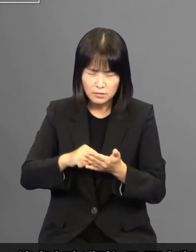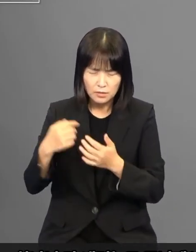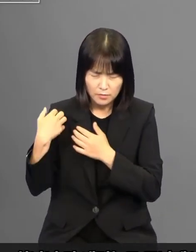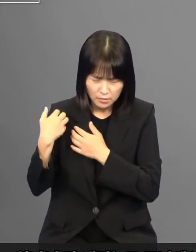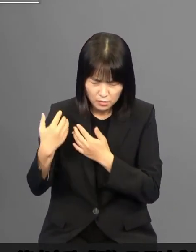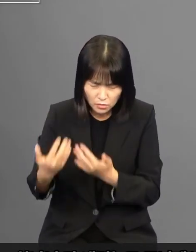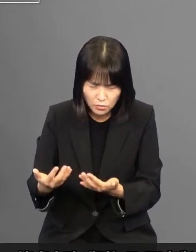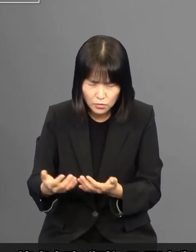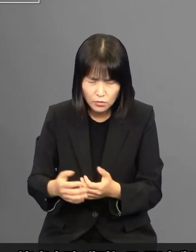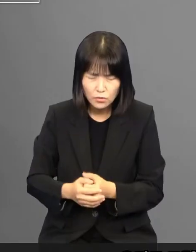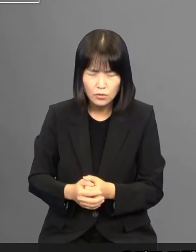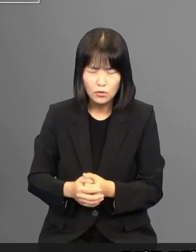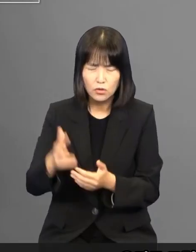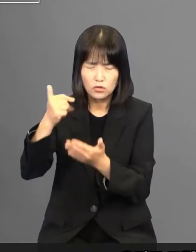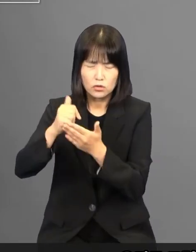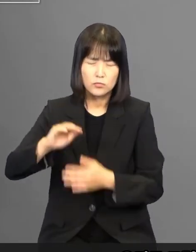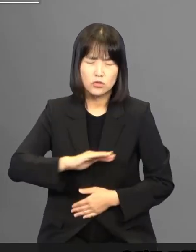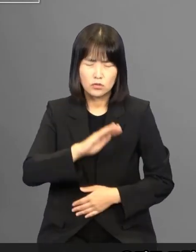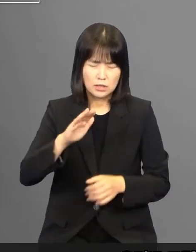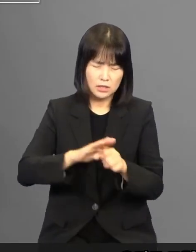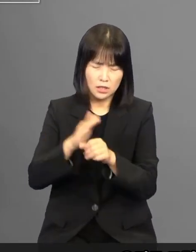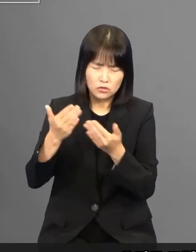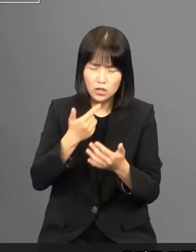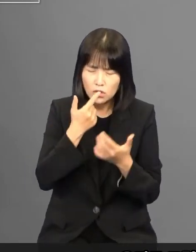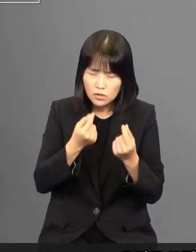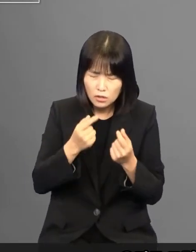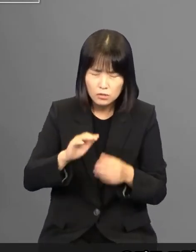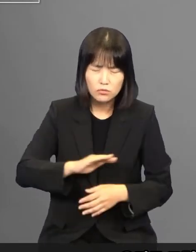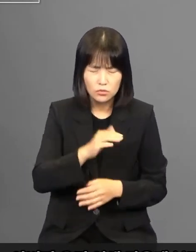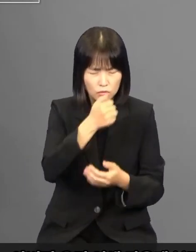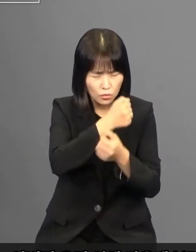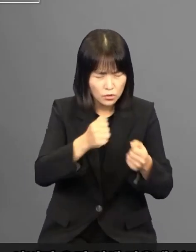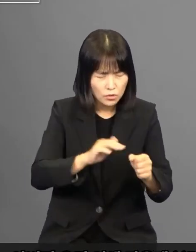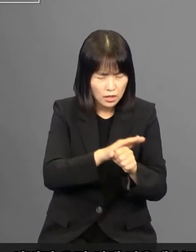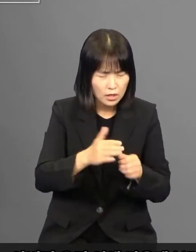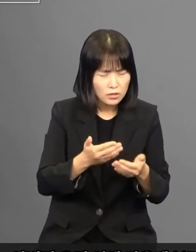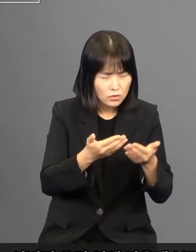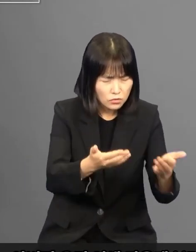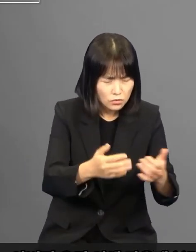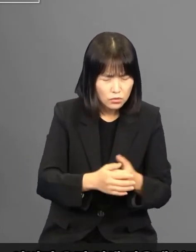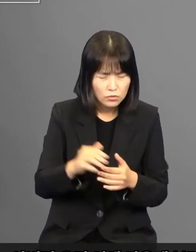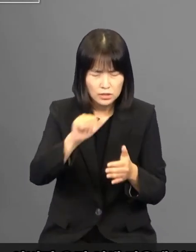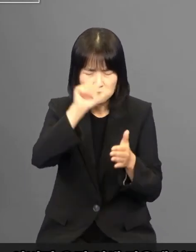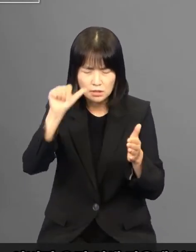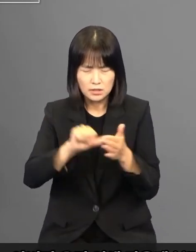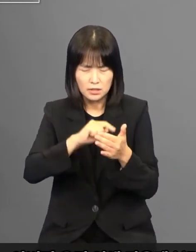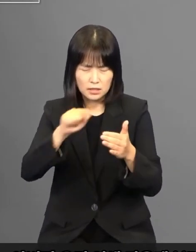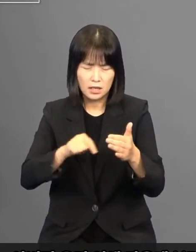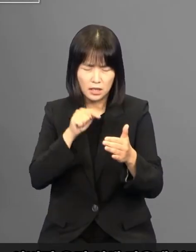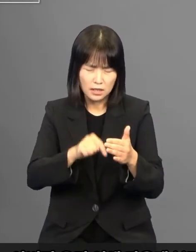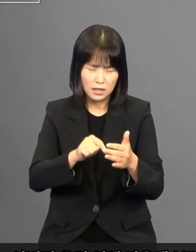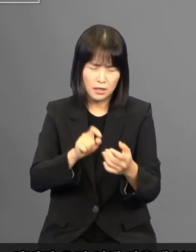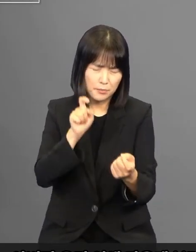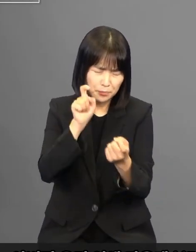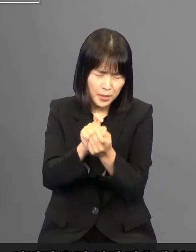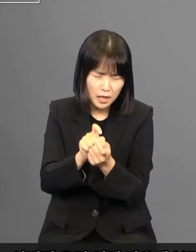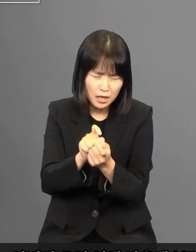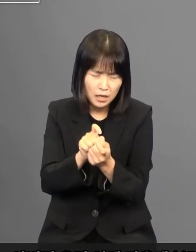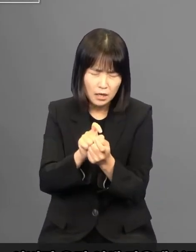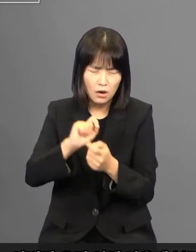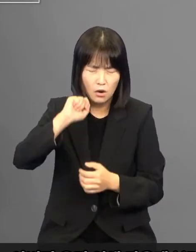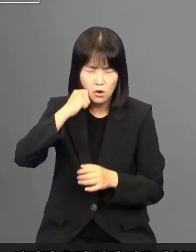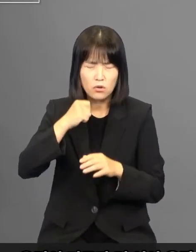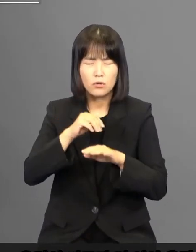주님께서 죄인 되어서 우리를 사랑하신 것처럼 우리도 그렇게 용서하며 사랑하여 아버지 우리 인생 가운데 부러지는 또한 닥친 그 흉년의 때가